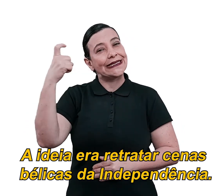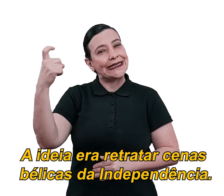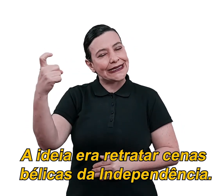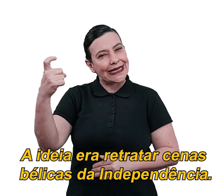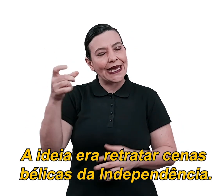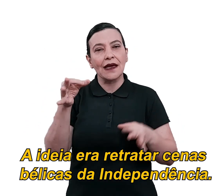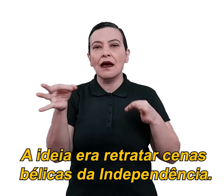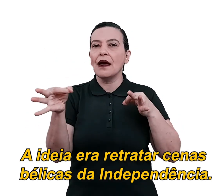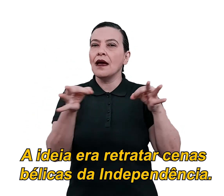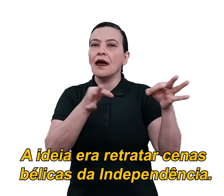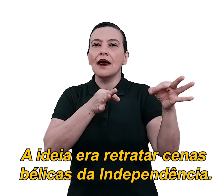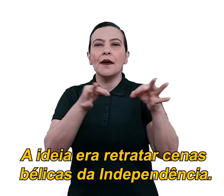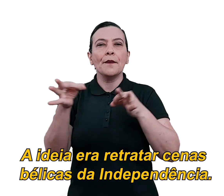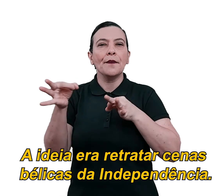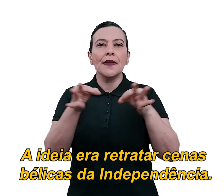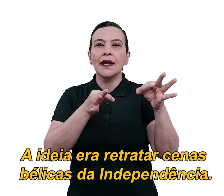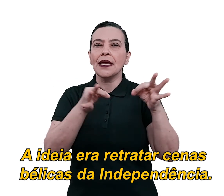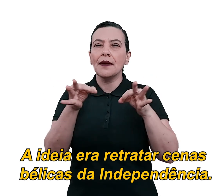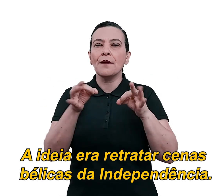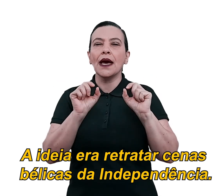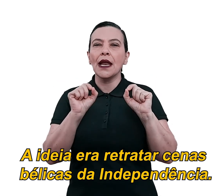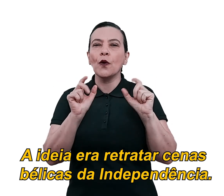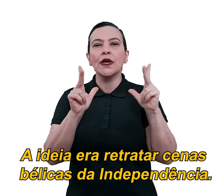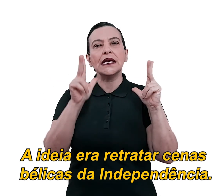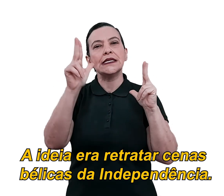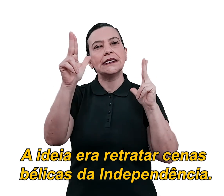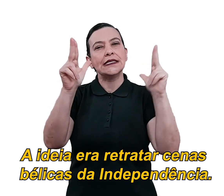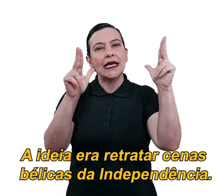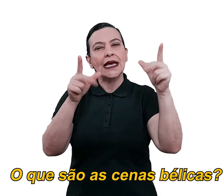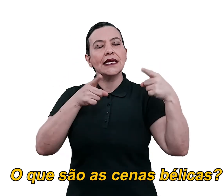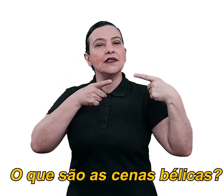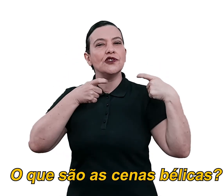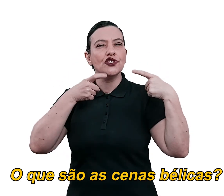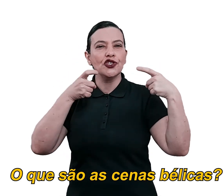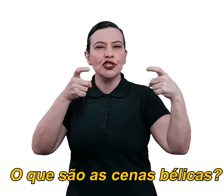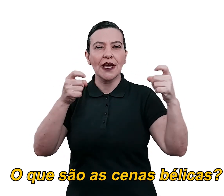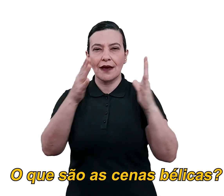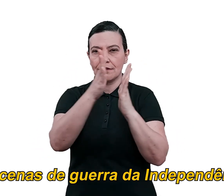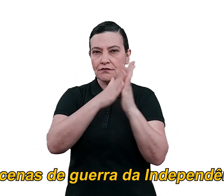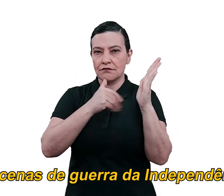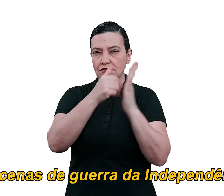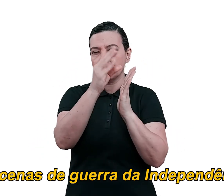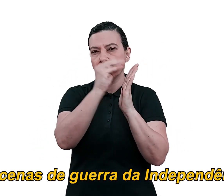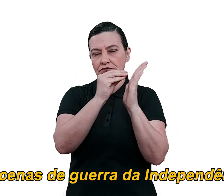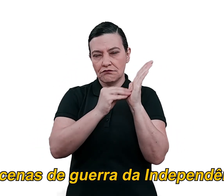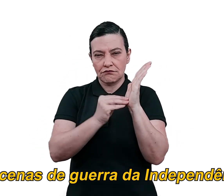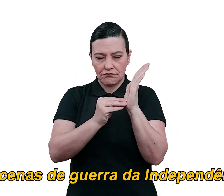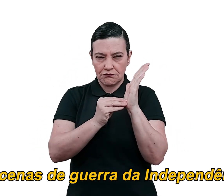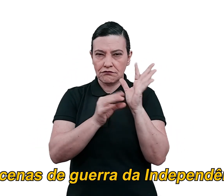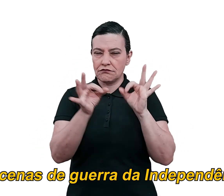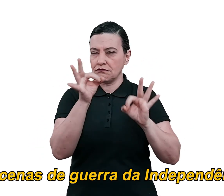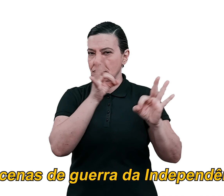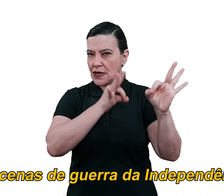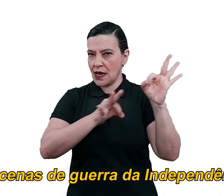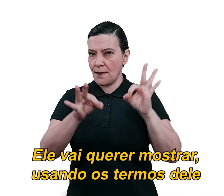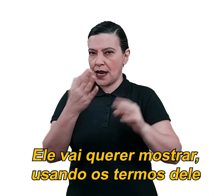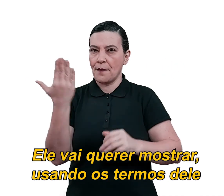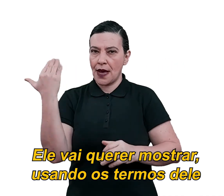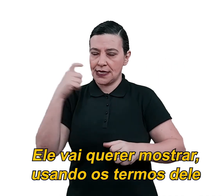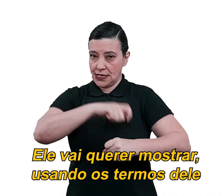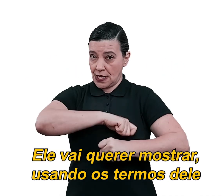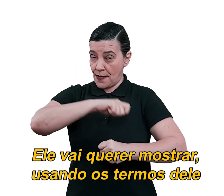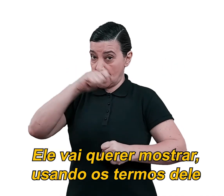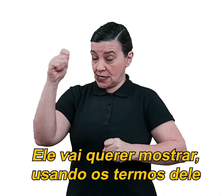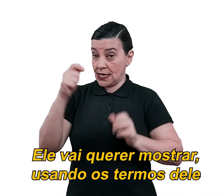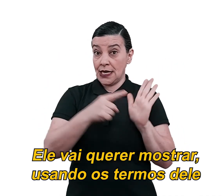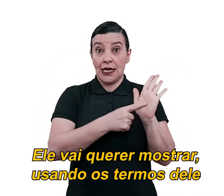ideia era retratar cenas bélicas da independência. Que são as cenas bélicas, né, as cenas de guerra da independência. Ele